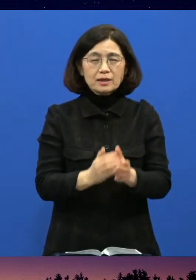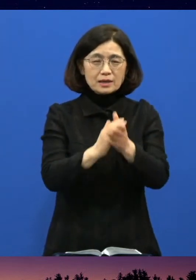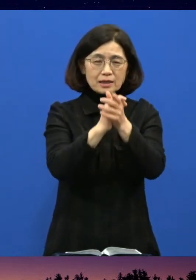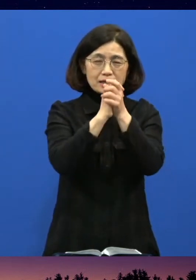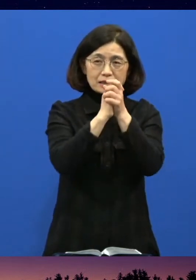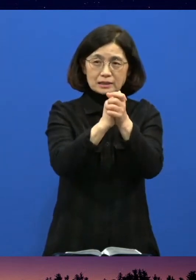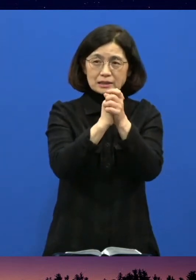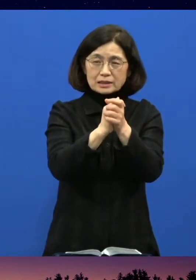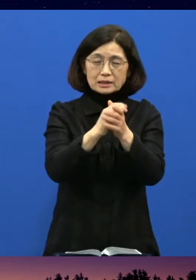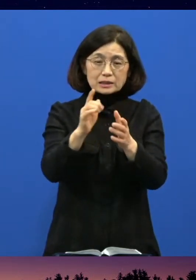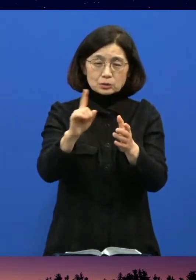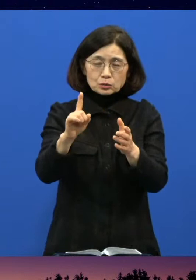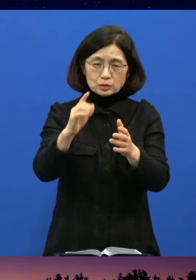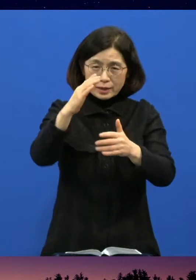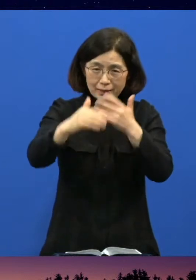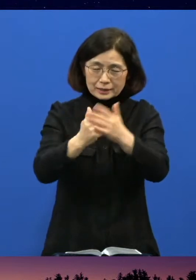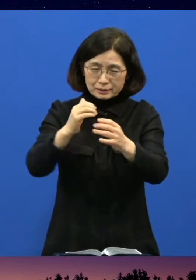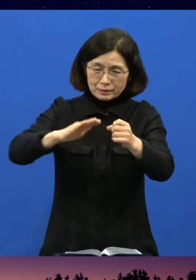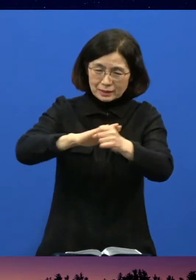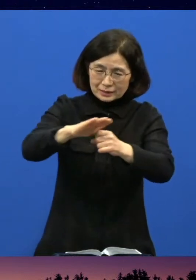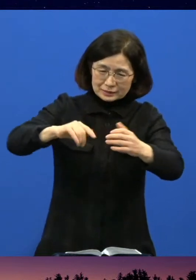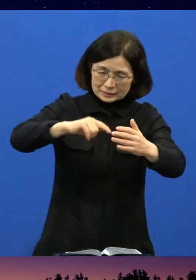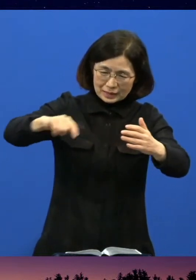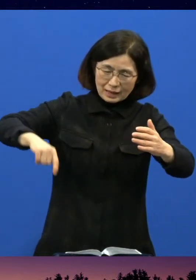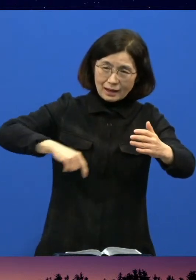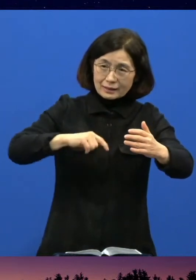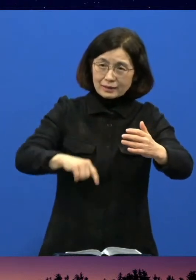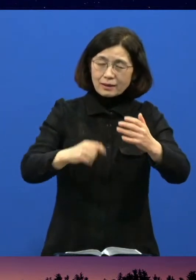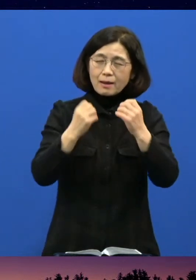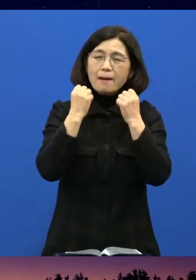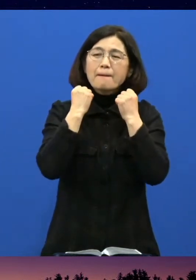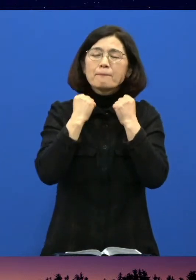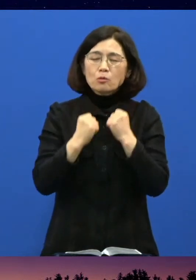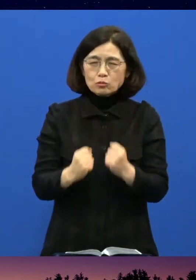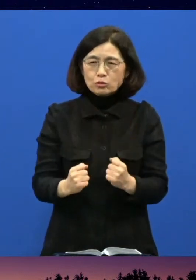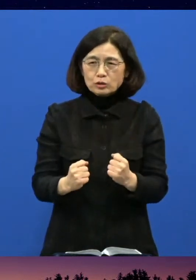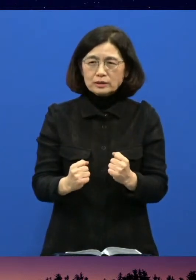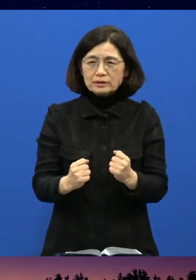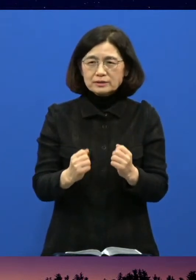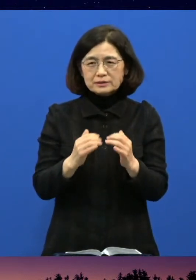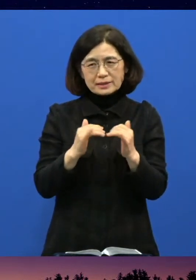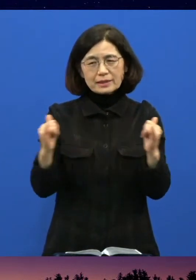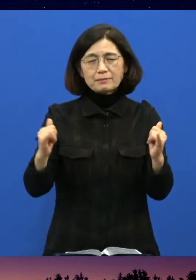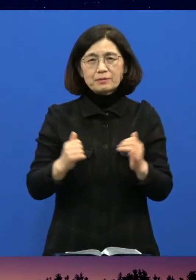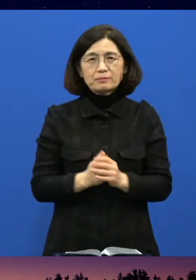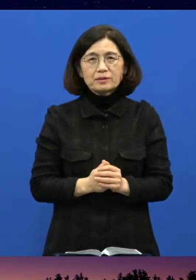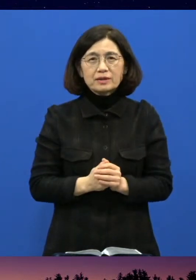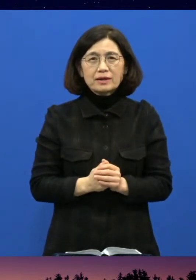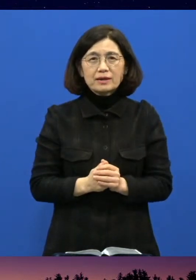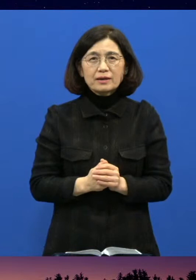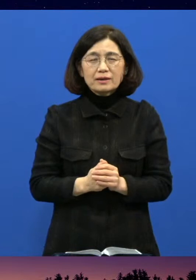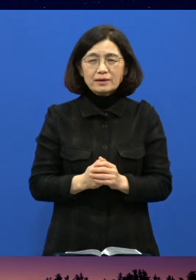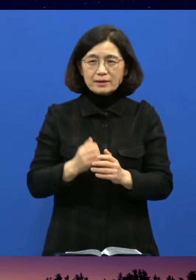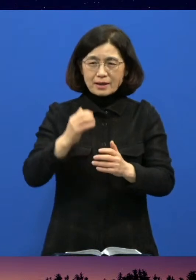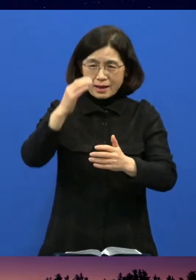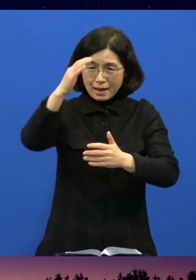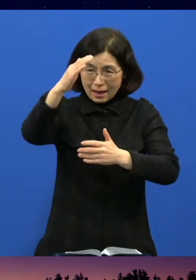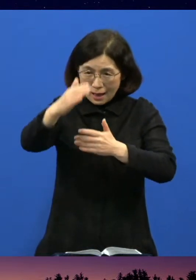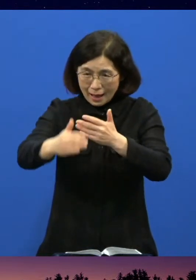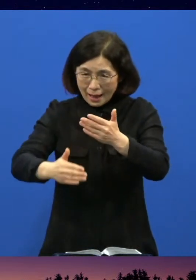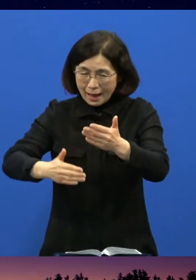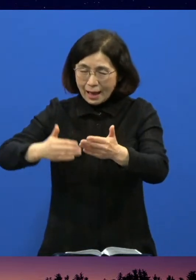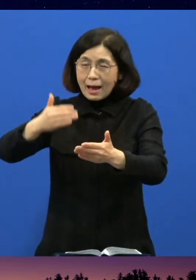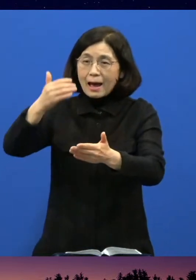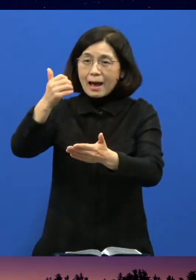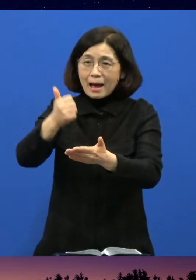사랑 안에 내가 머물러 있는 거예요. 머물러 있는 거. 그분에게 초점을 맞추고 그 하나님이 우리의 삶의 중심에 모셔드리는 거,